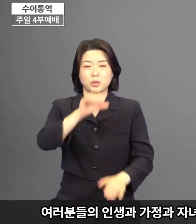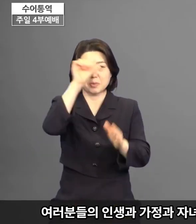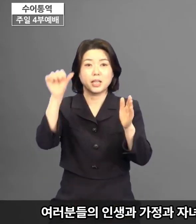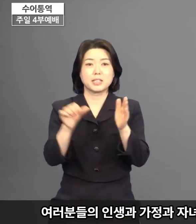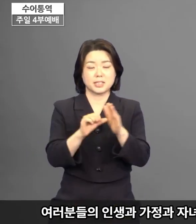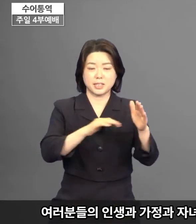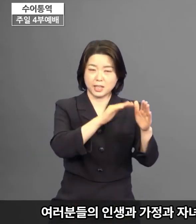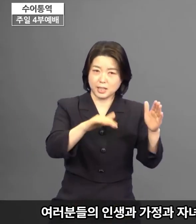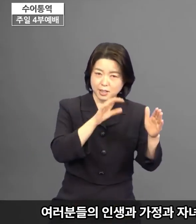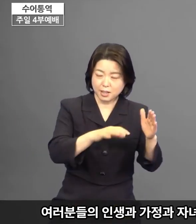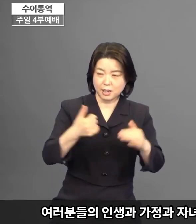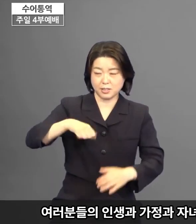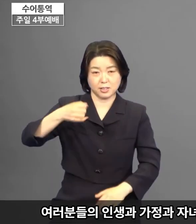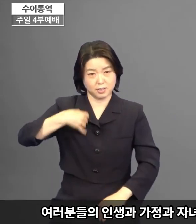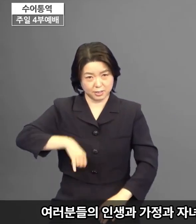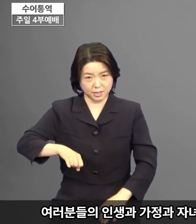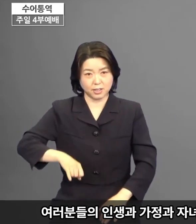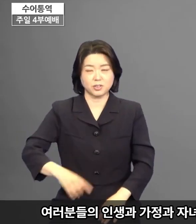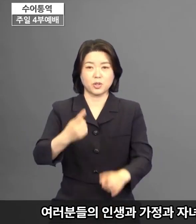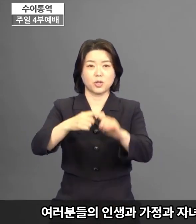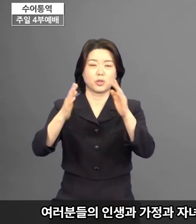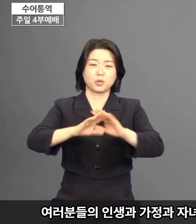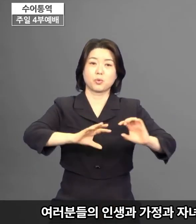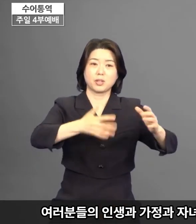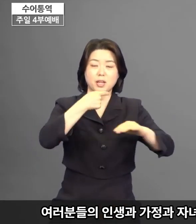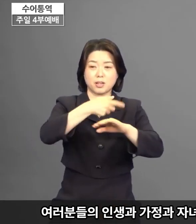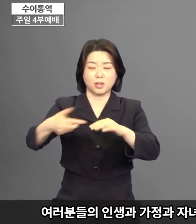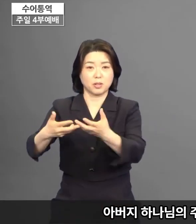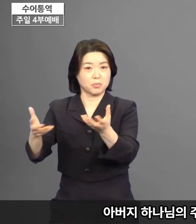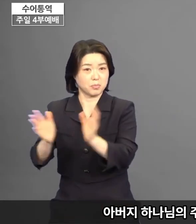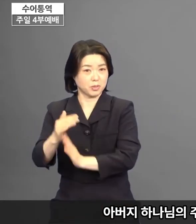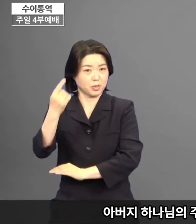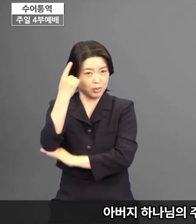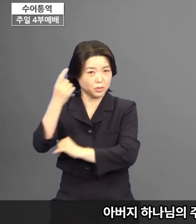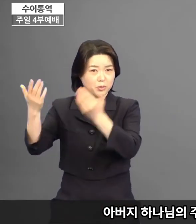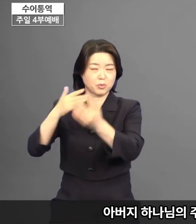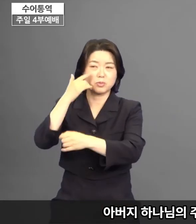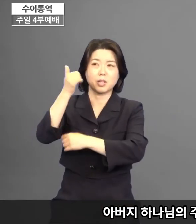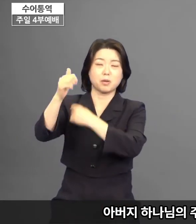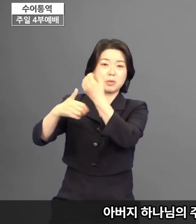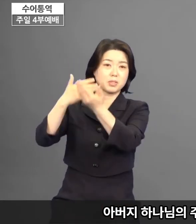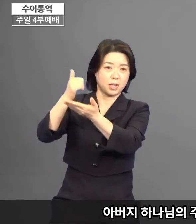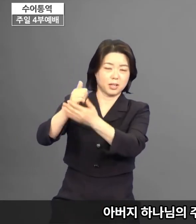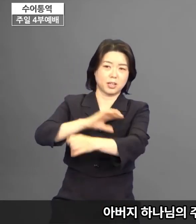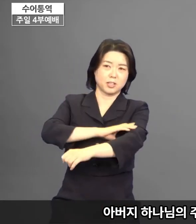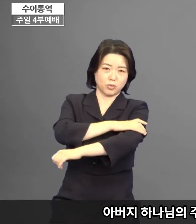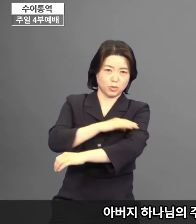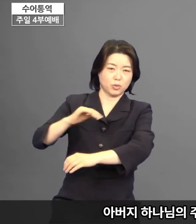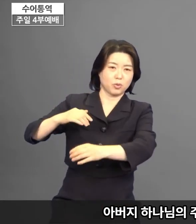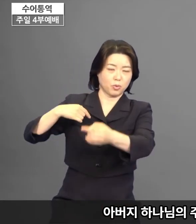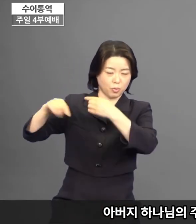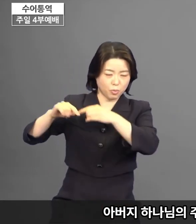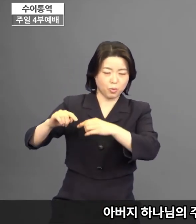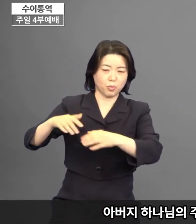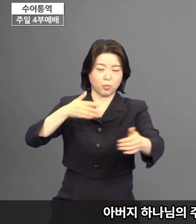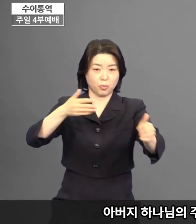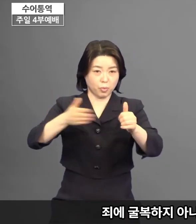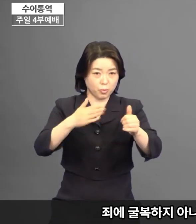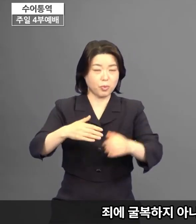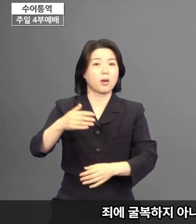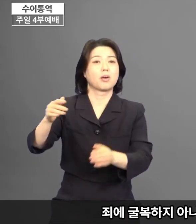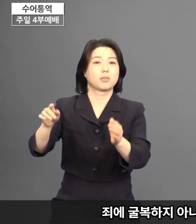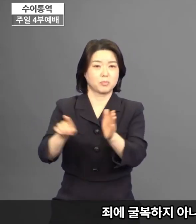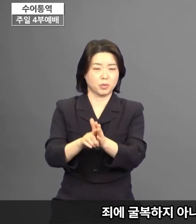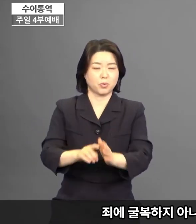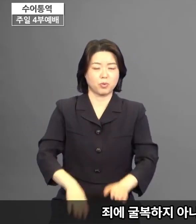인생과 가정과 자녀들과 교회와 나라와 민족을 지키시는 아버지 하나님의 주권과 섭리하심을 믿으며